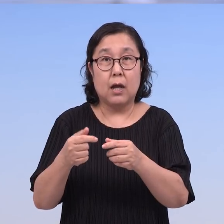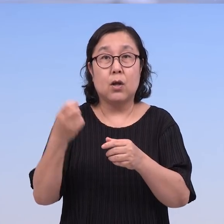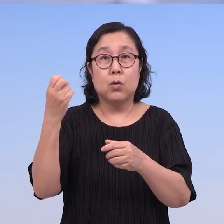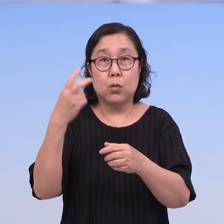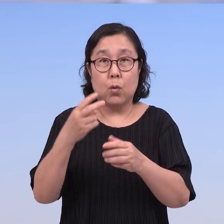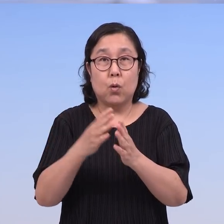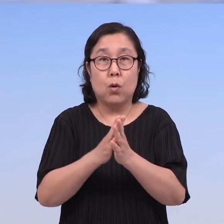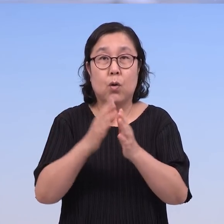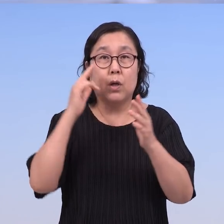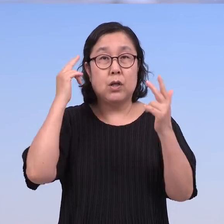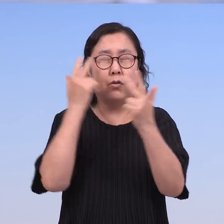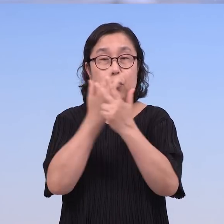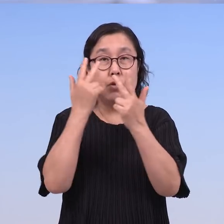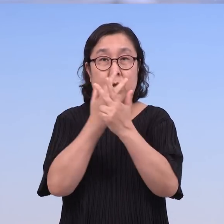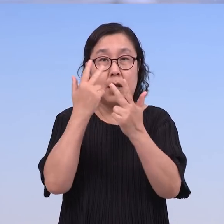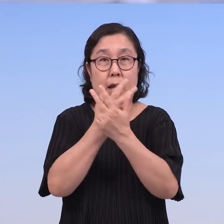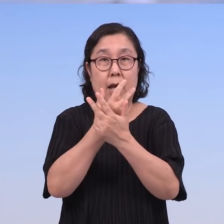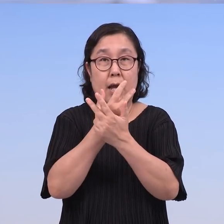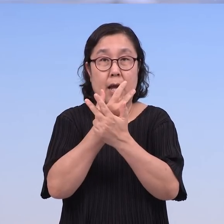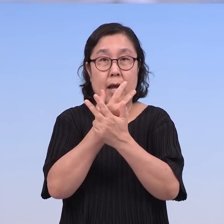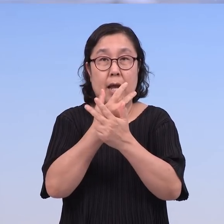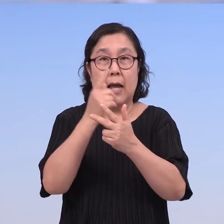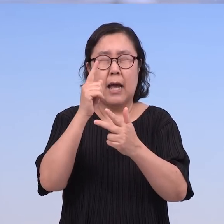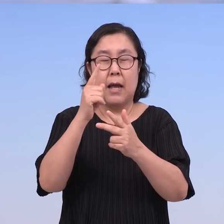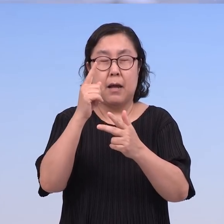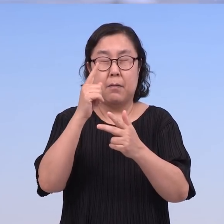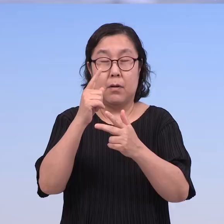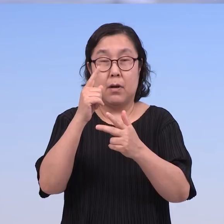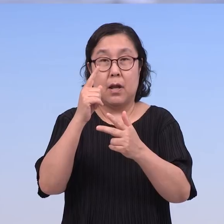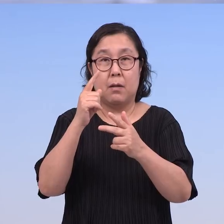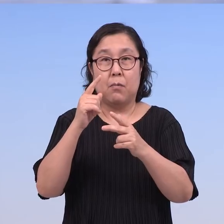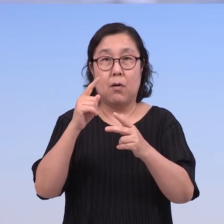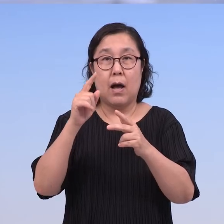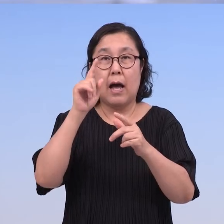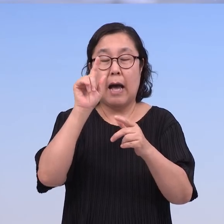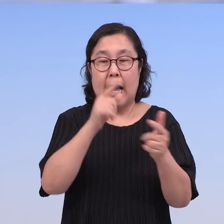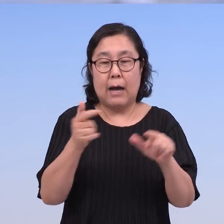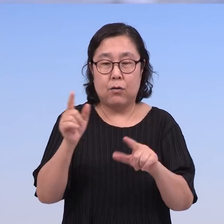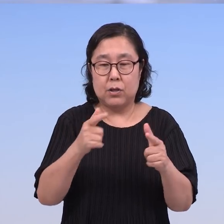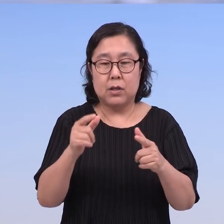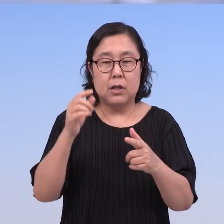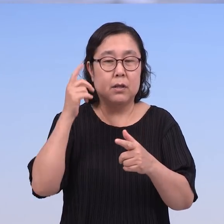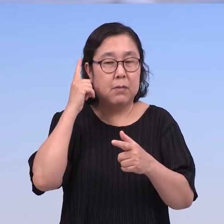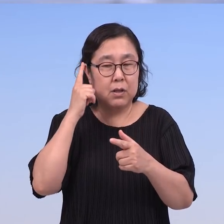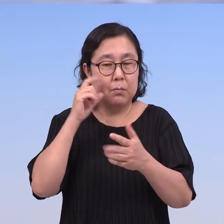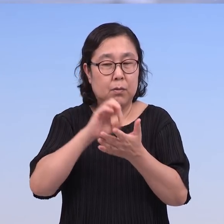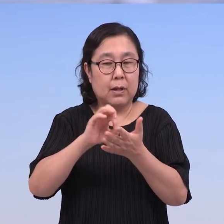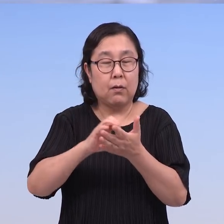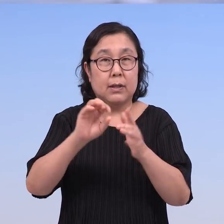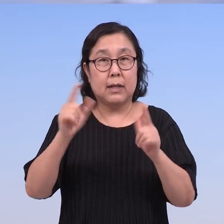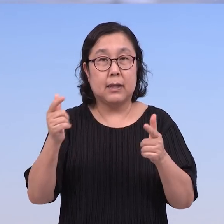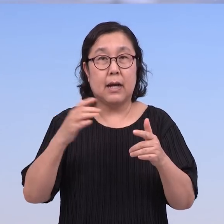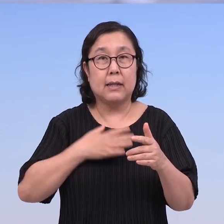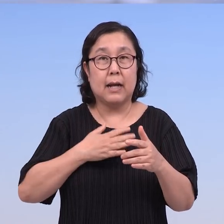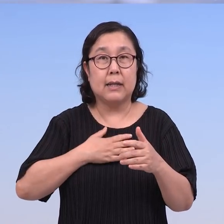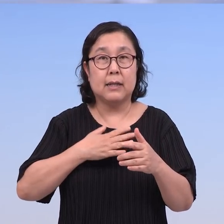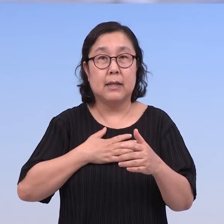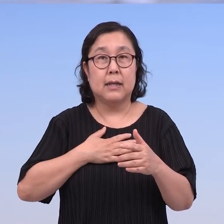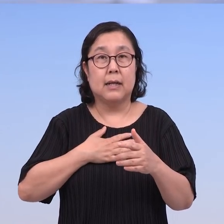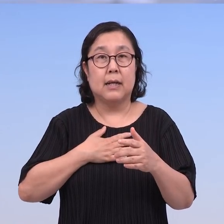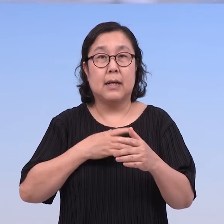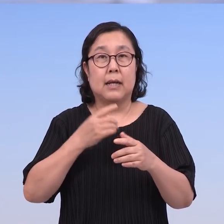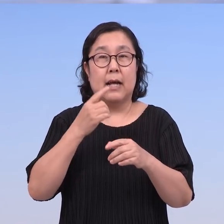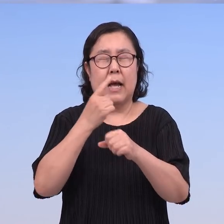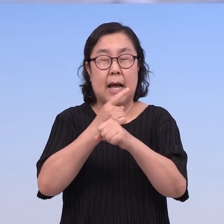줄이겠다, 혹은 뭐 일주일에 뭐 한낮을 내가 스마트폰을 쓰지 않겠다, 혹은 아무리 재밌는 게 많아도 나는